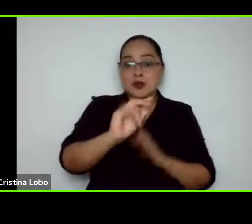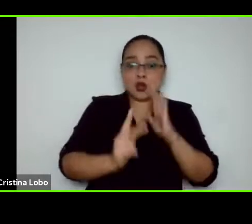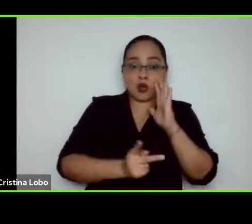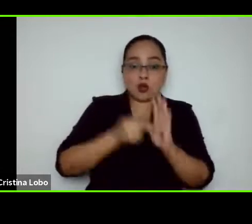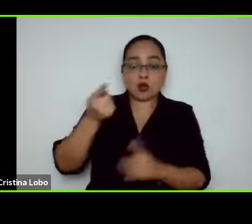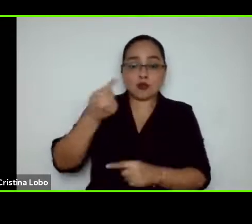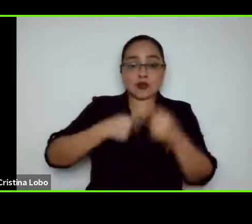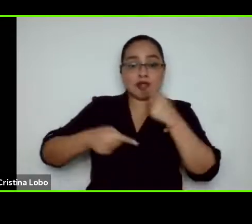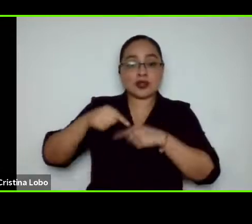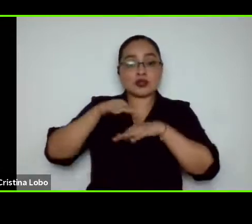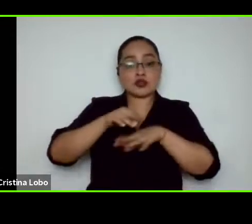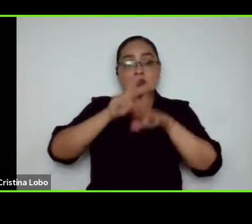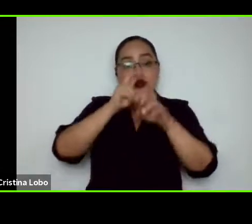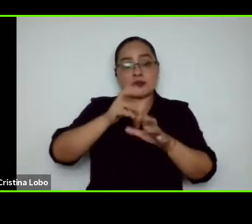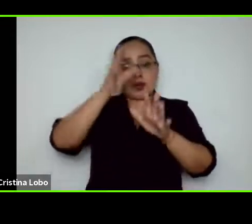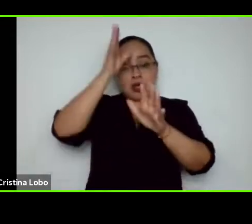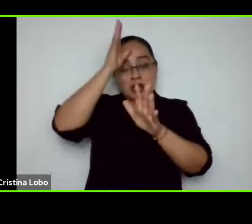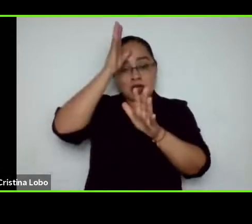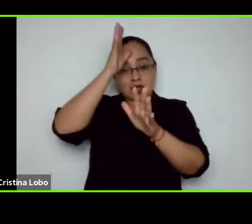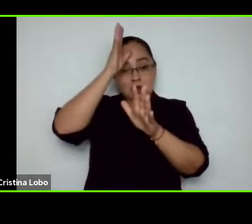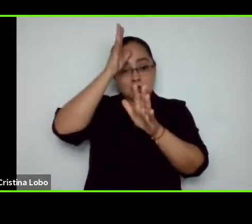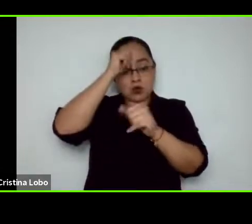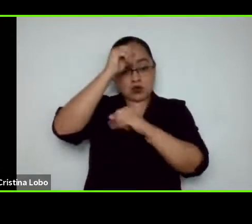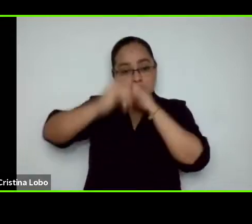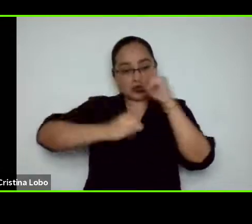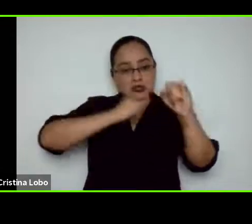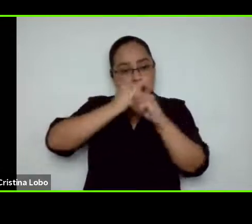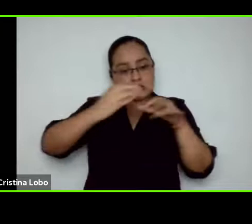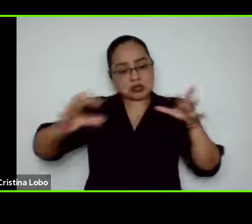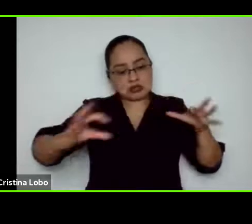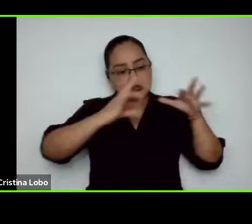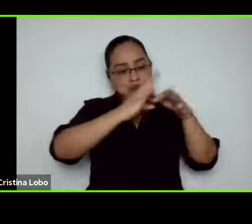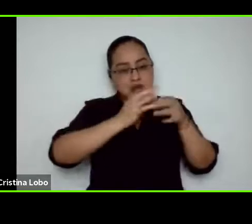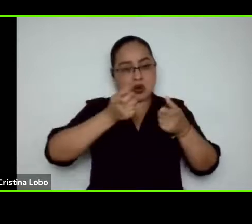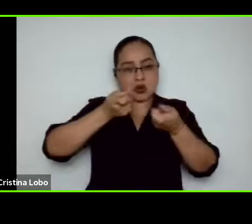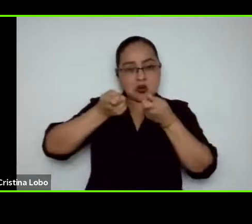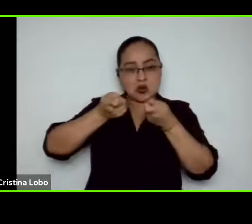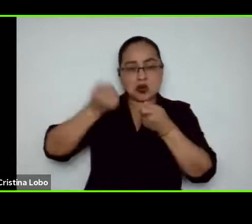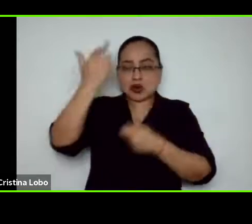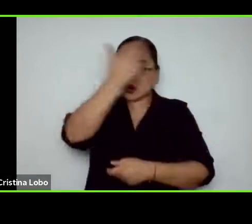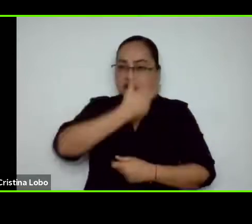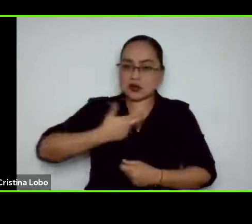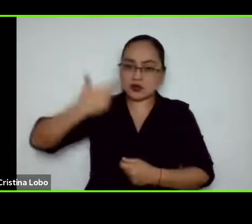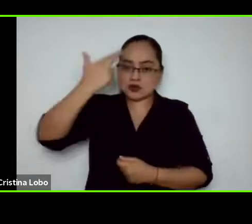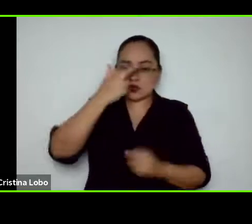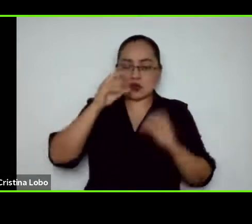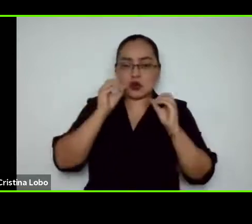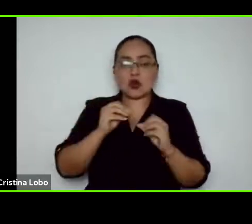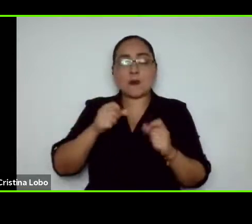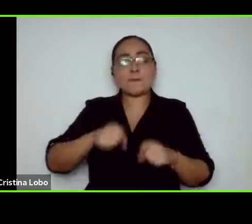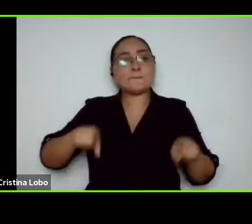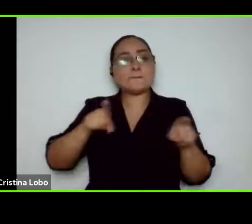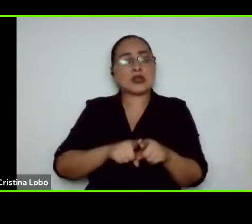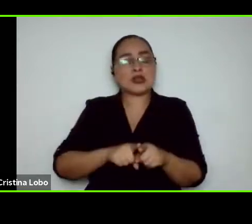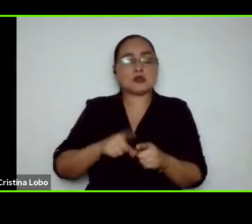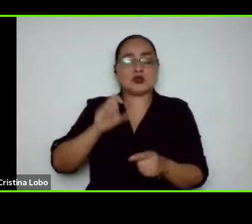control de convencionalidad y sobre algunas de las resoluciones de la Corte sobre este